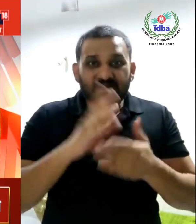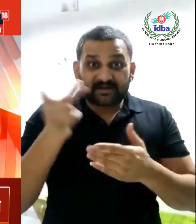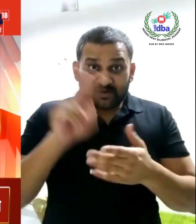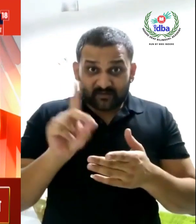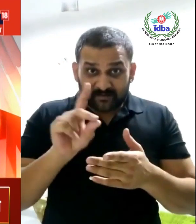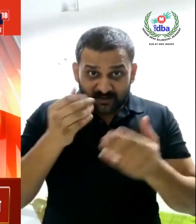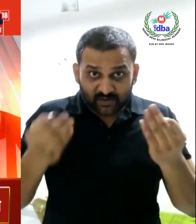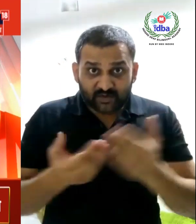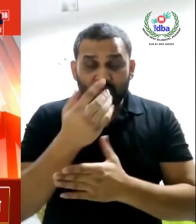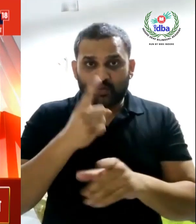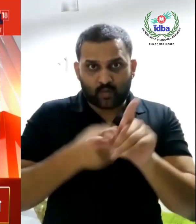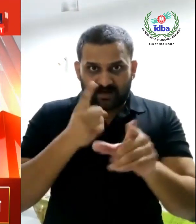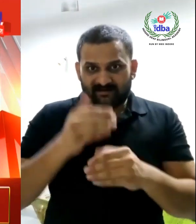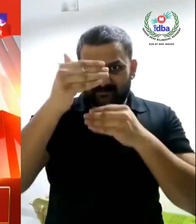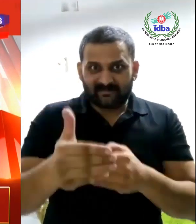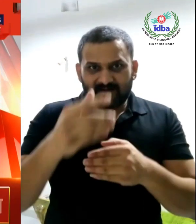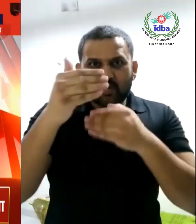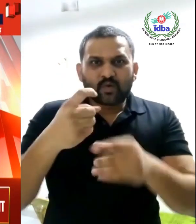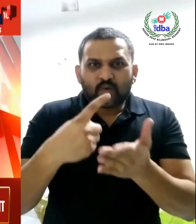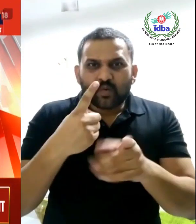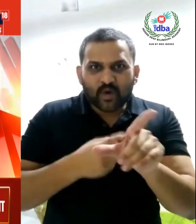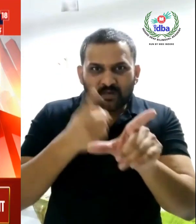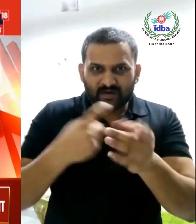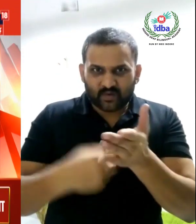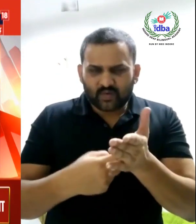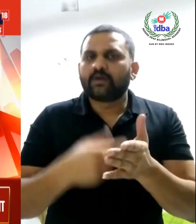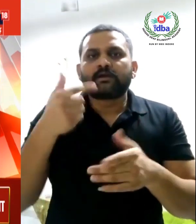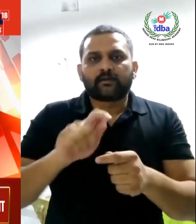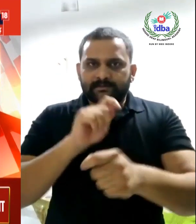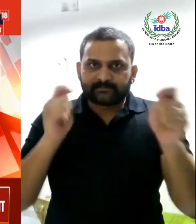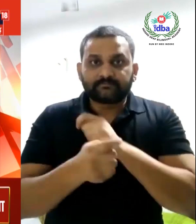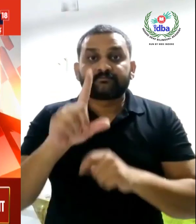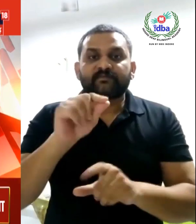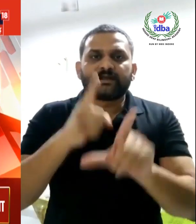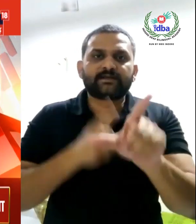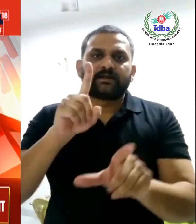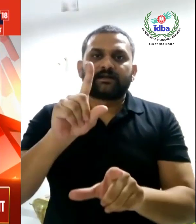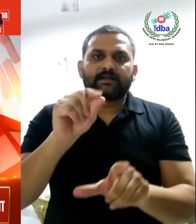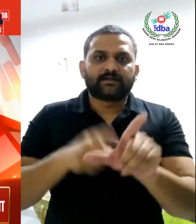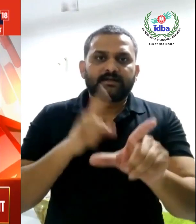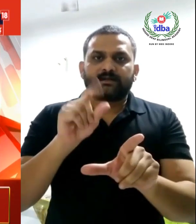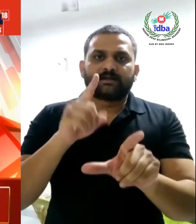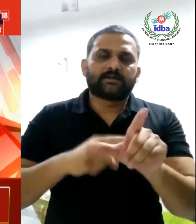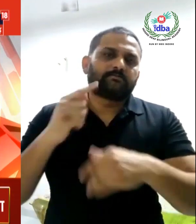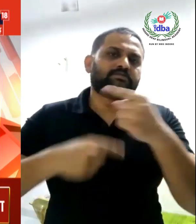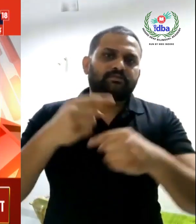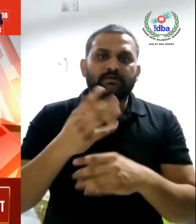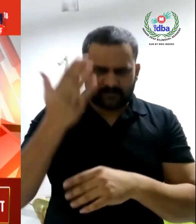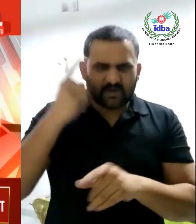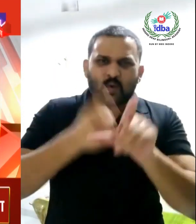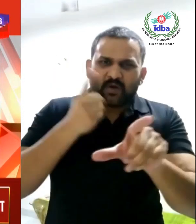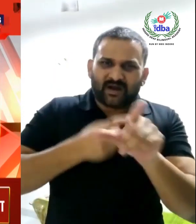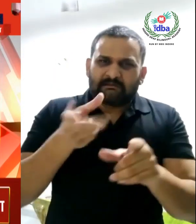अब 1 साल के बजाय 10 साल में कराए जाने का प्रावधान किया है। हर साल रिन्यूअल